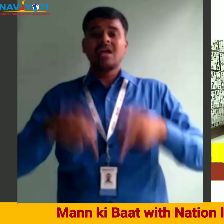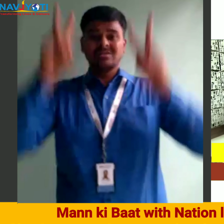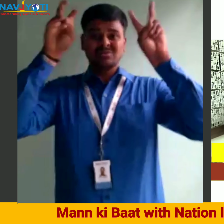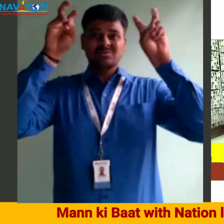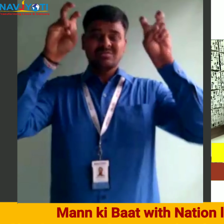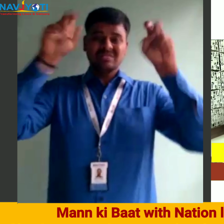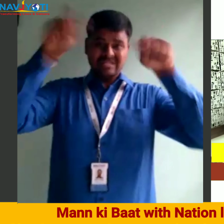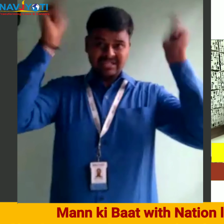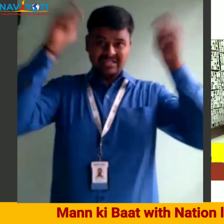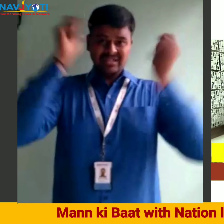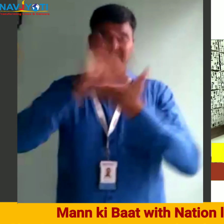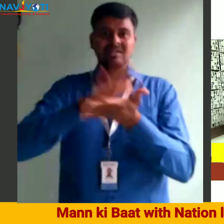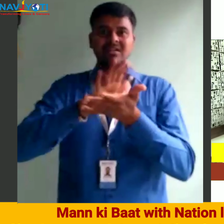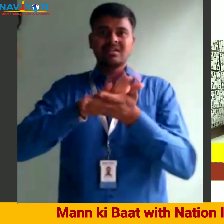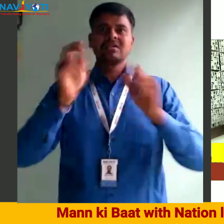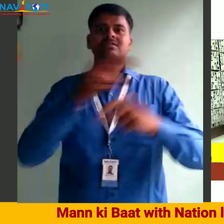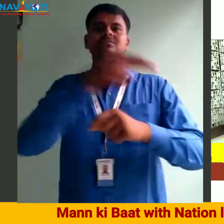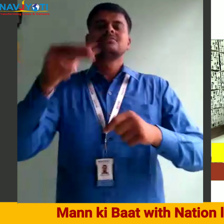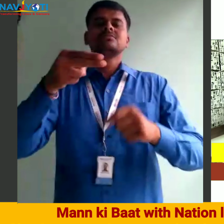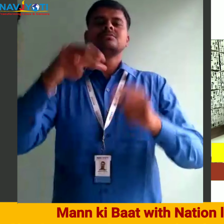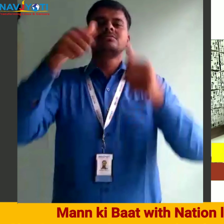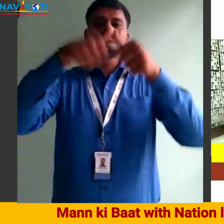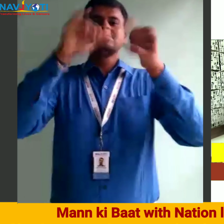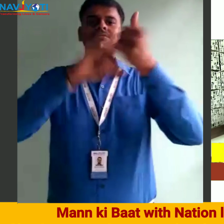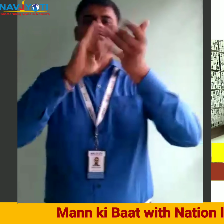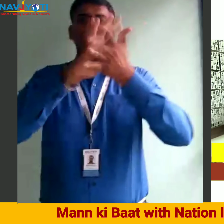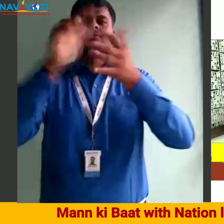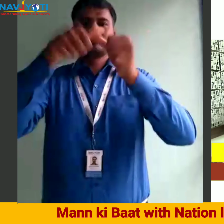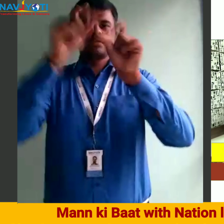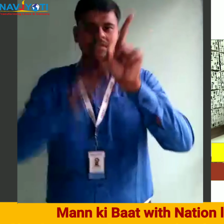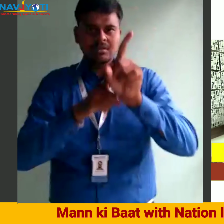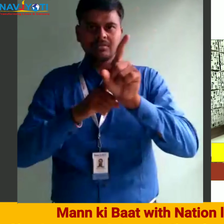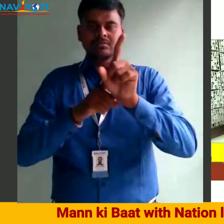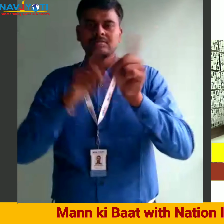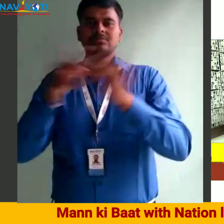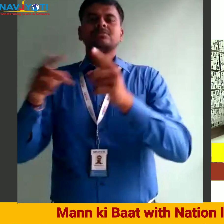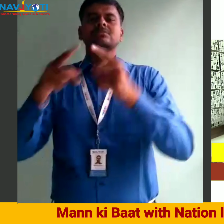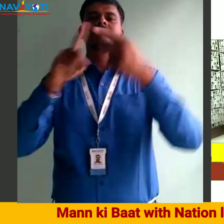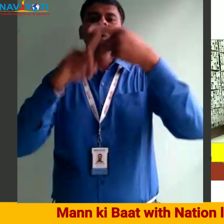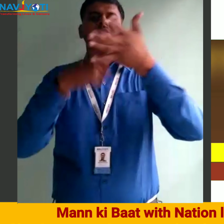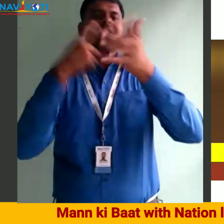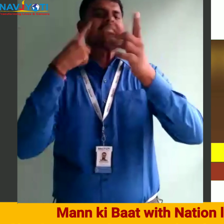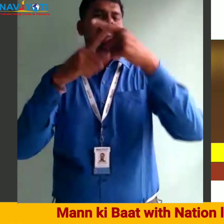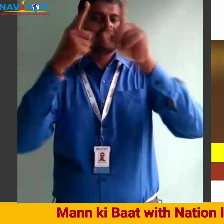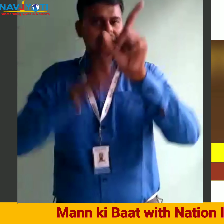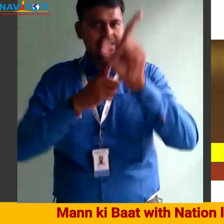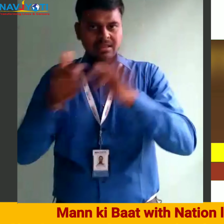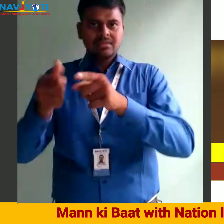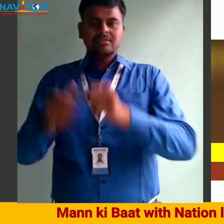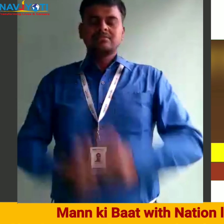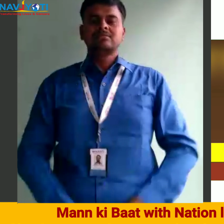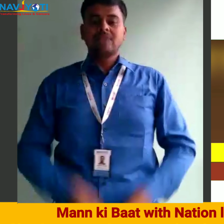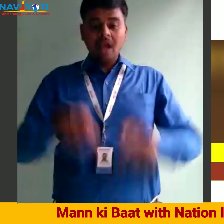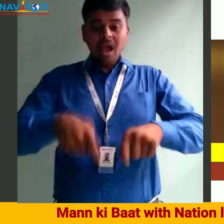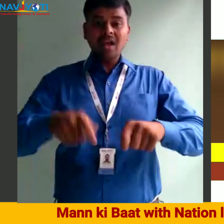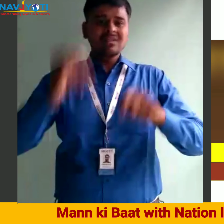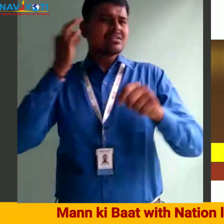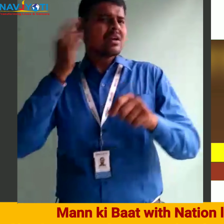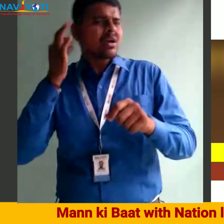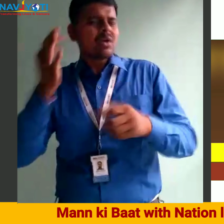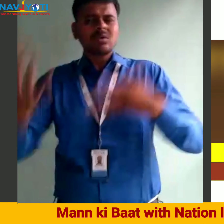सुखद संयोग ही है कि आज जब आपसे मैं मन की बात कर रहा हूं तो अक्षय तृतीया का पवित्र पर्व भी